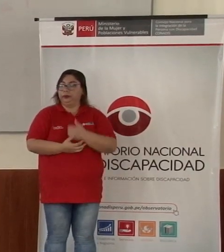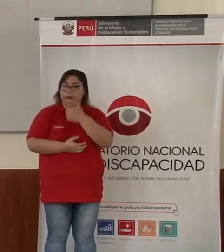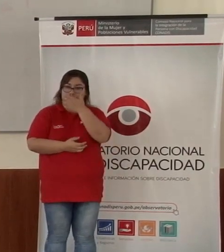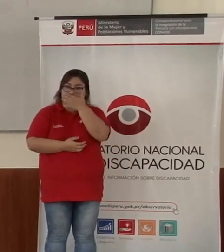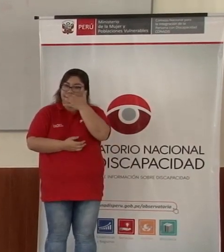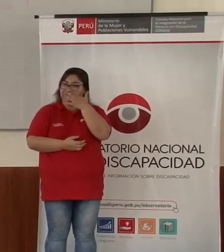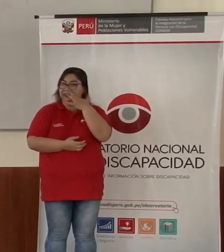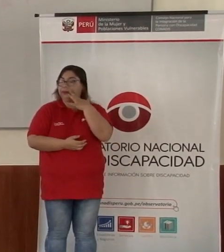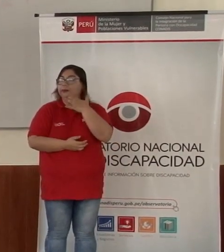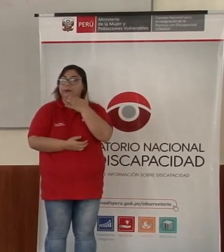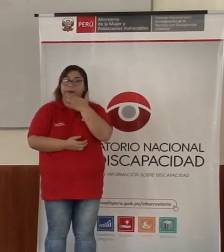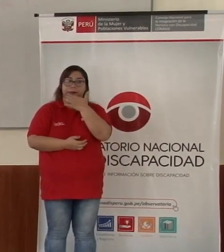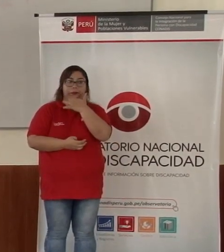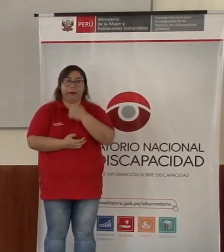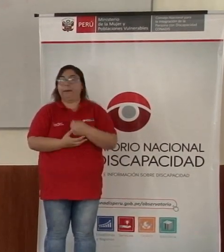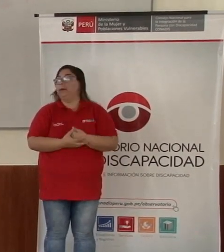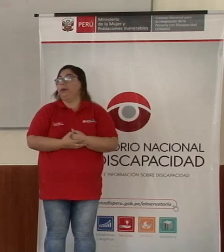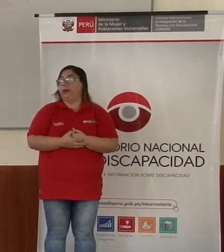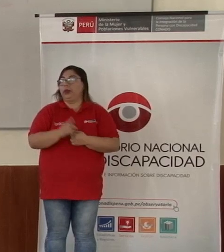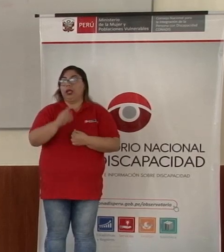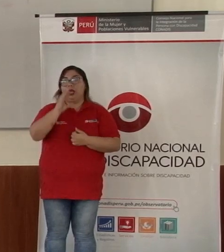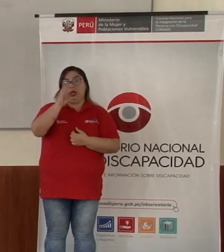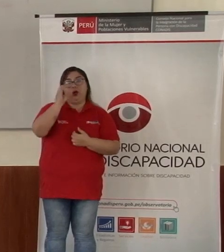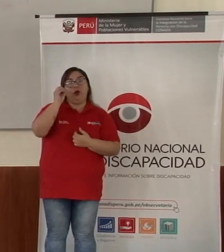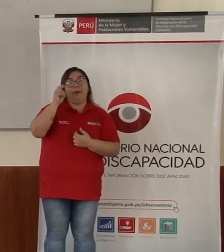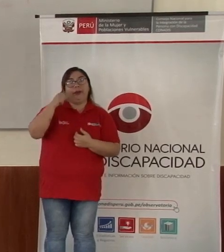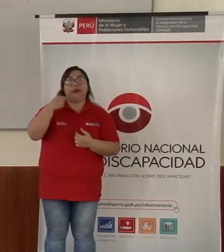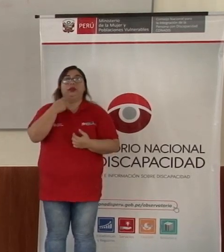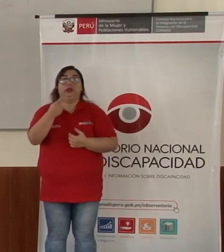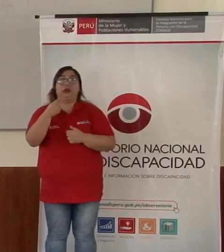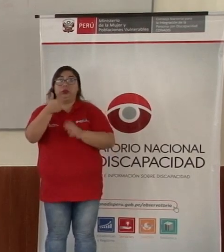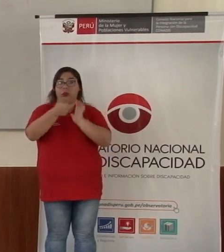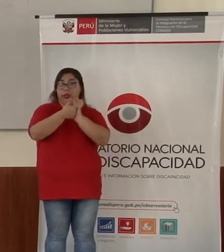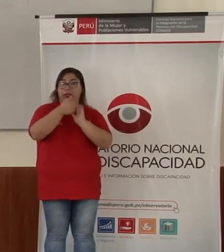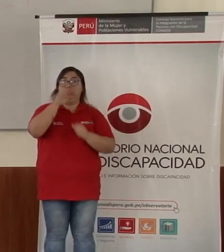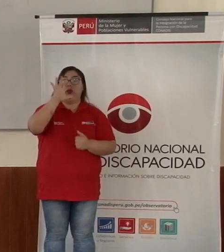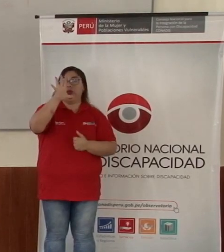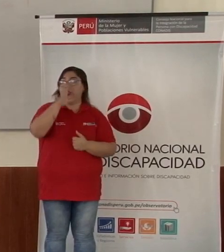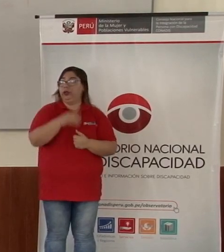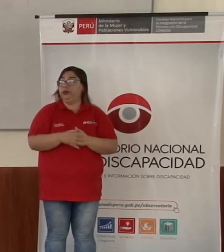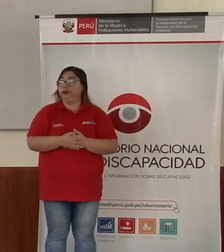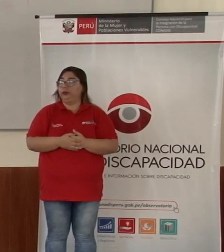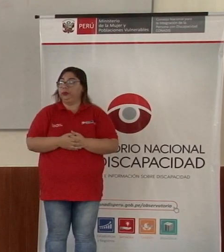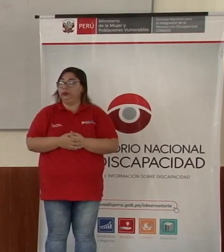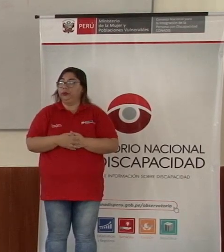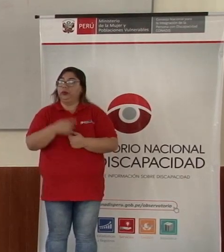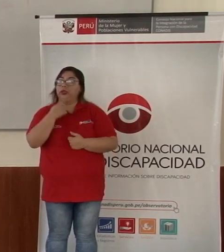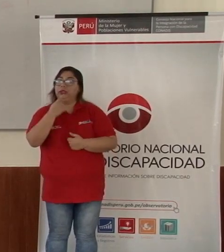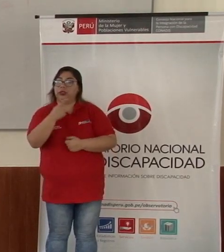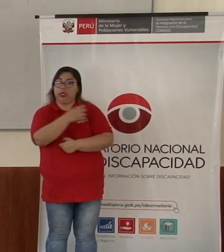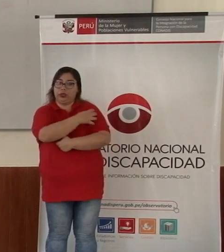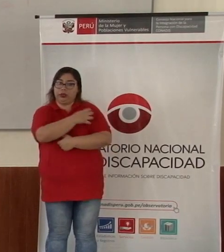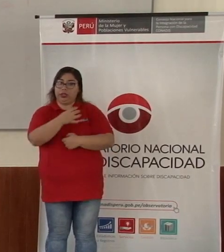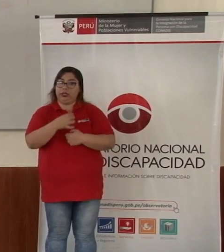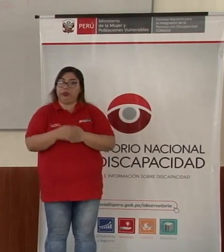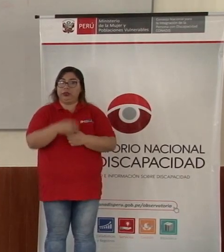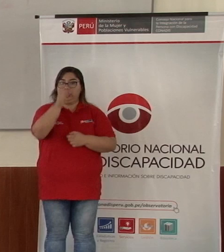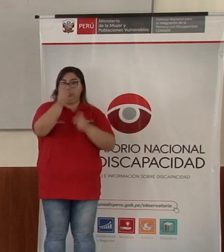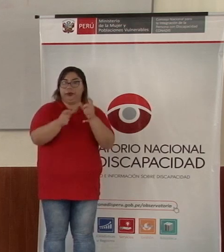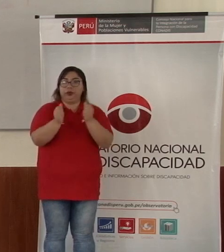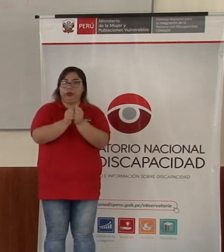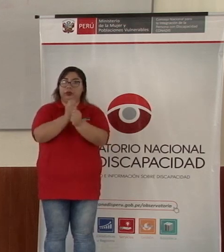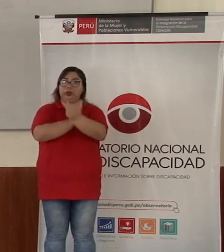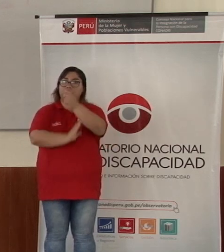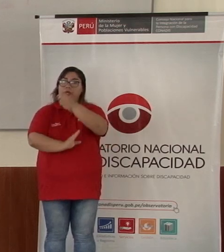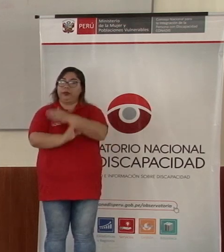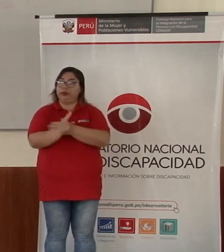Siguiente. La Convención también en su artículo 5, o en su artículo 5, dice que los derechos de las personas con discapacidad,